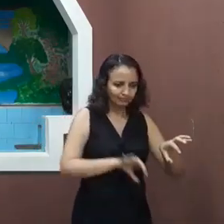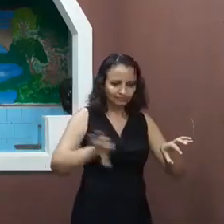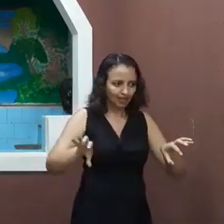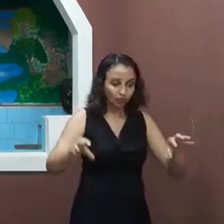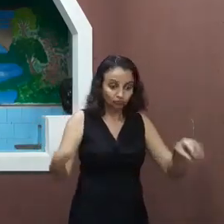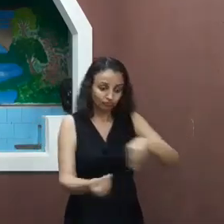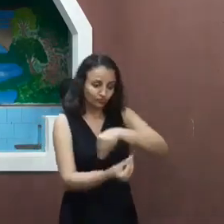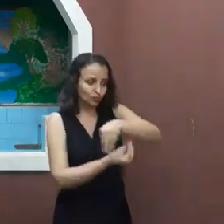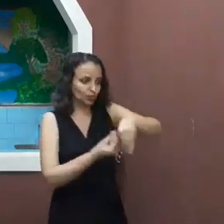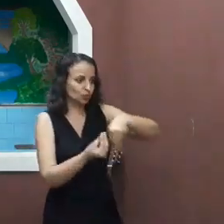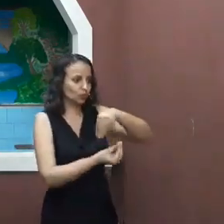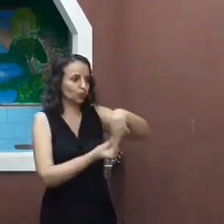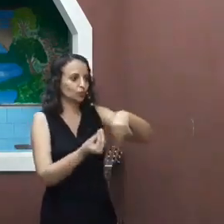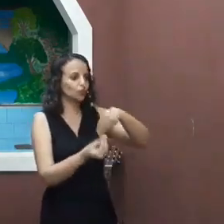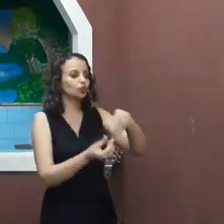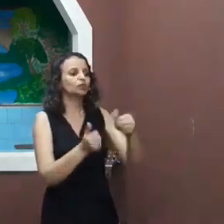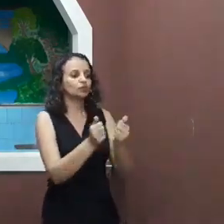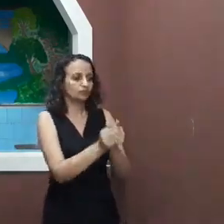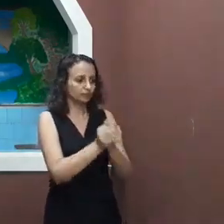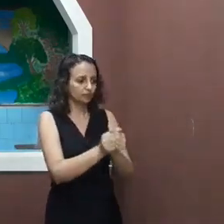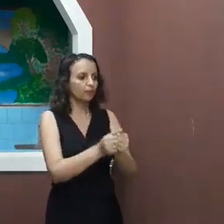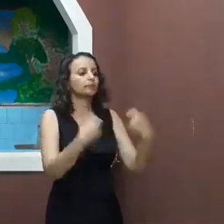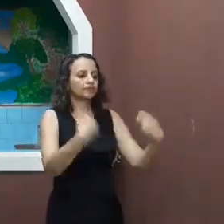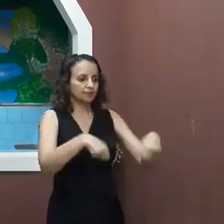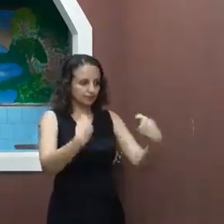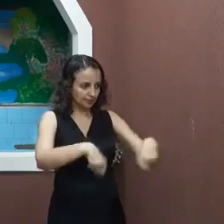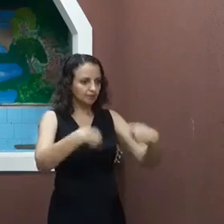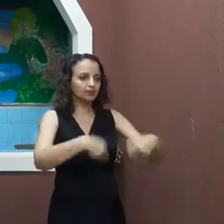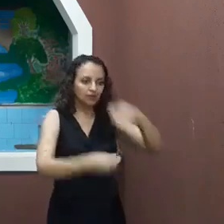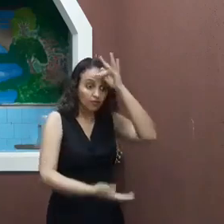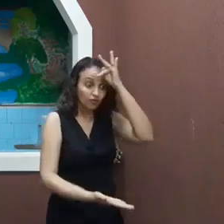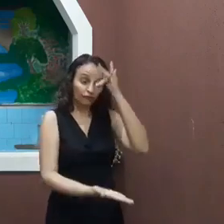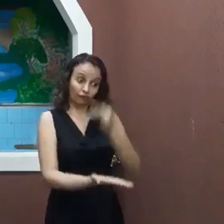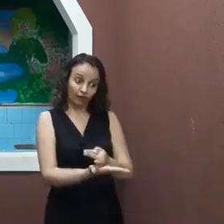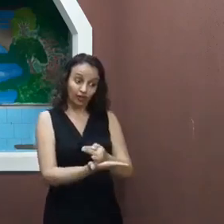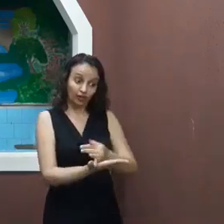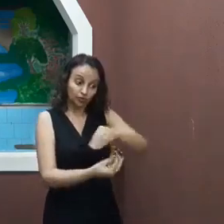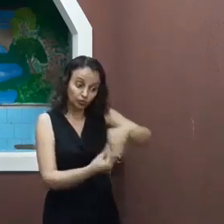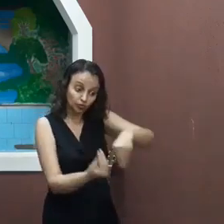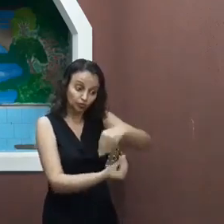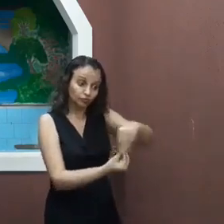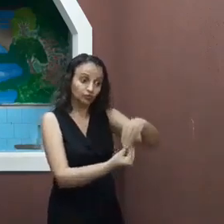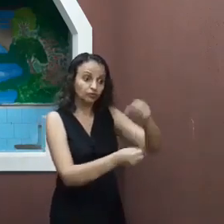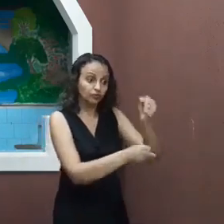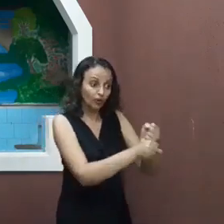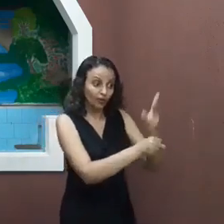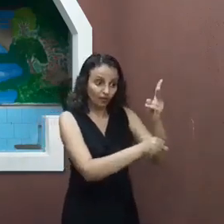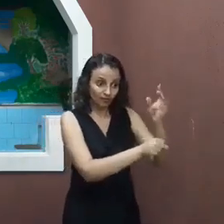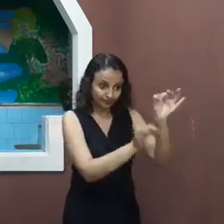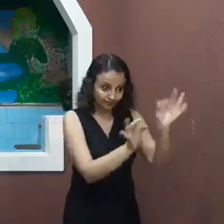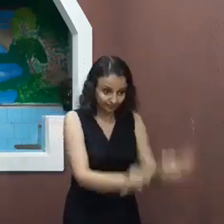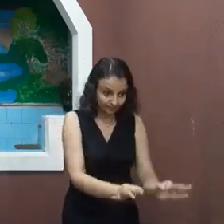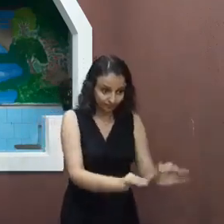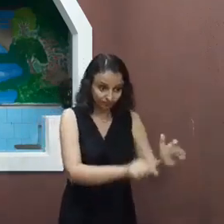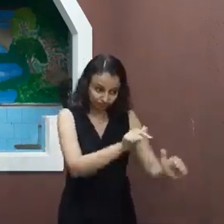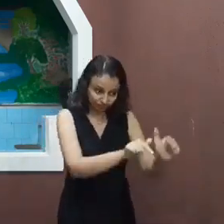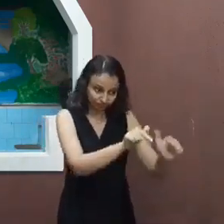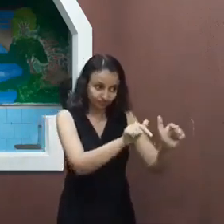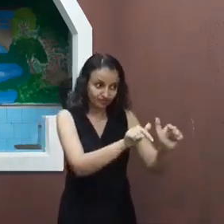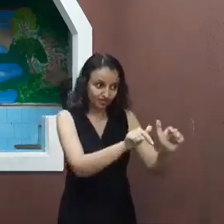com obras ou uma fé sem obras? Eu espero que você tenha fé e tenha obras.